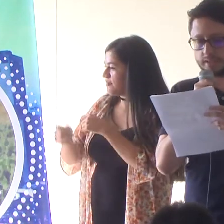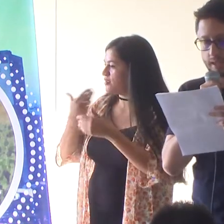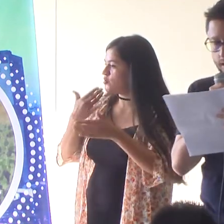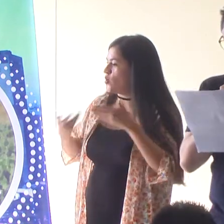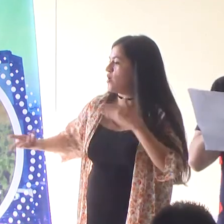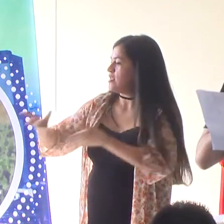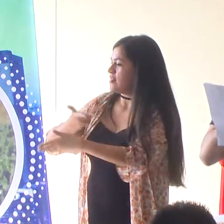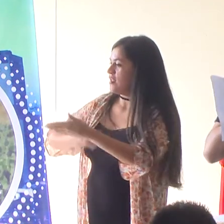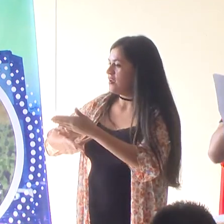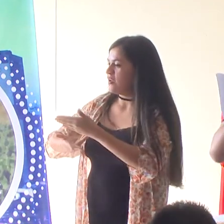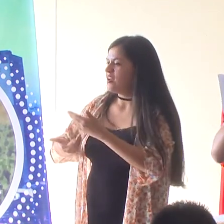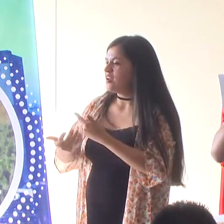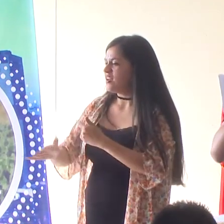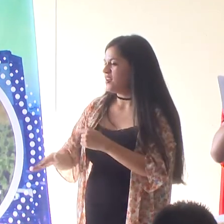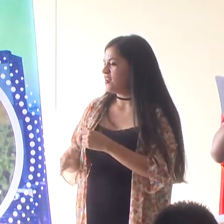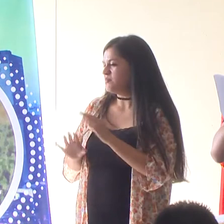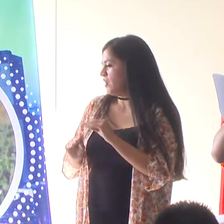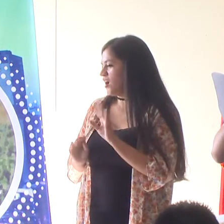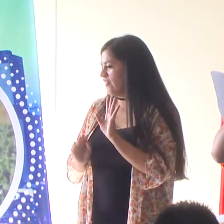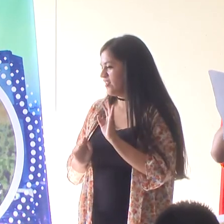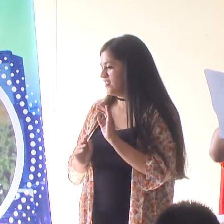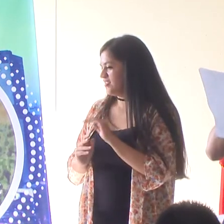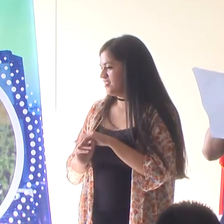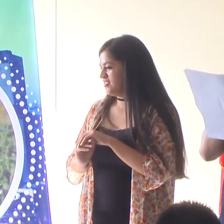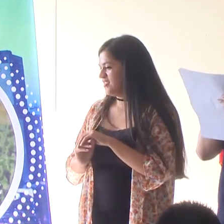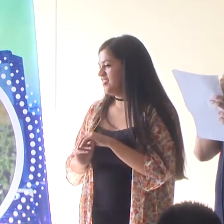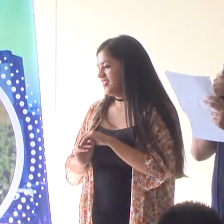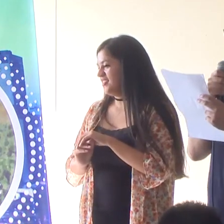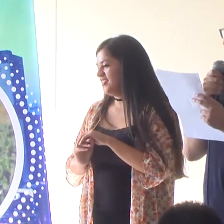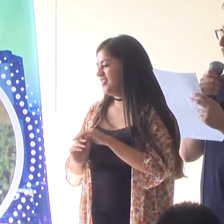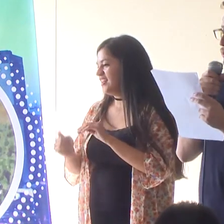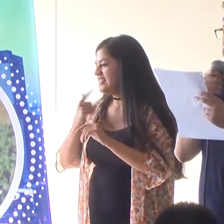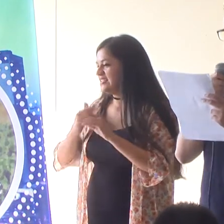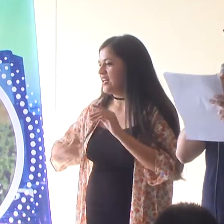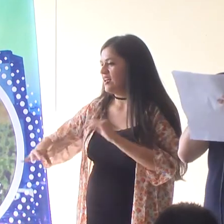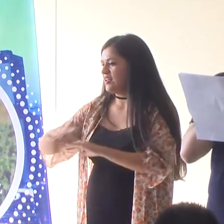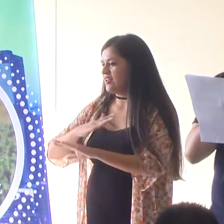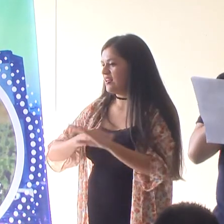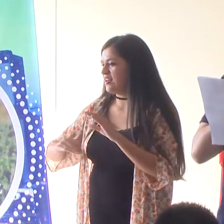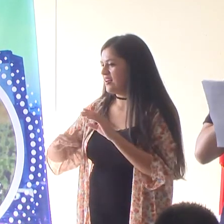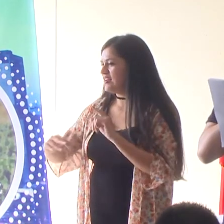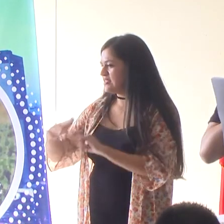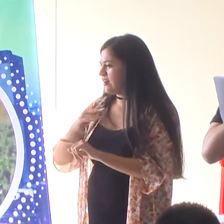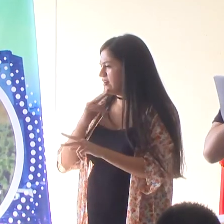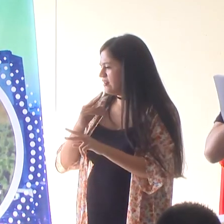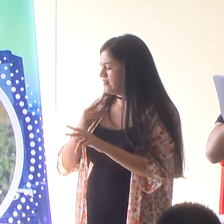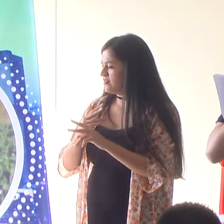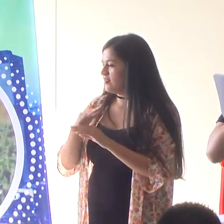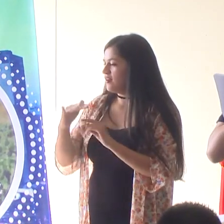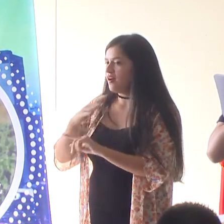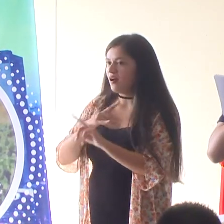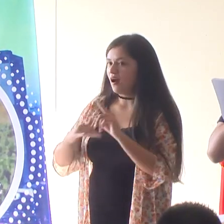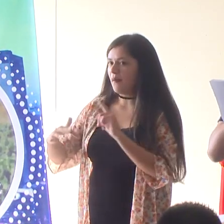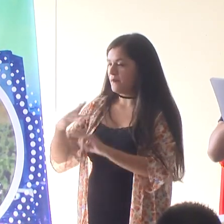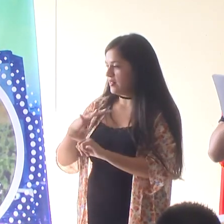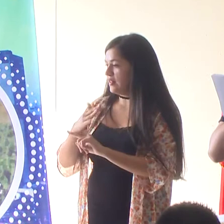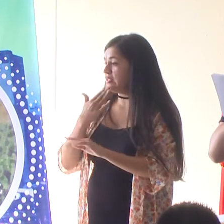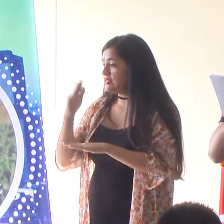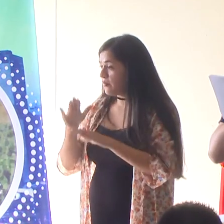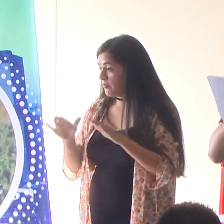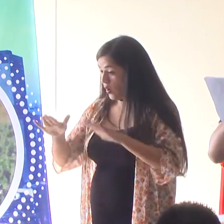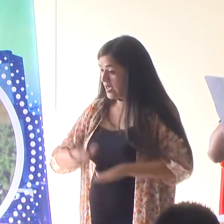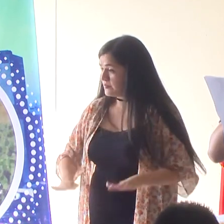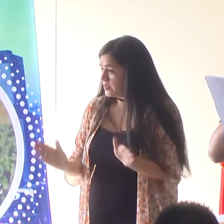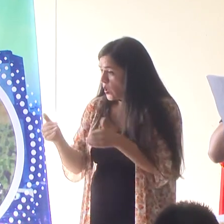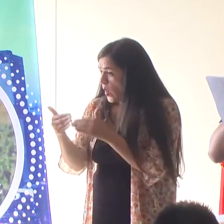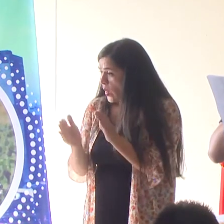ambiental los corredores comerciales crecen y con ello el flujo de dinero de mano en mano se incrementa el robo callejero